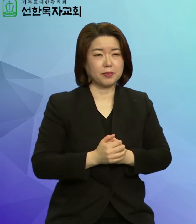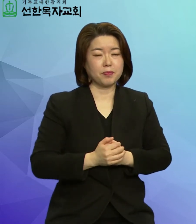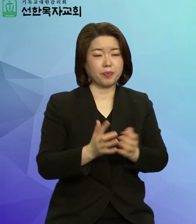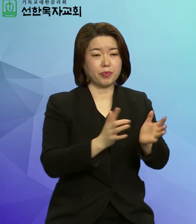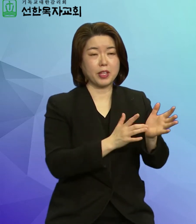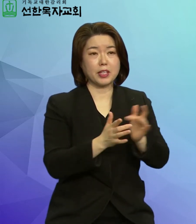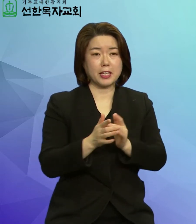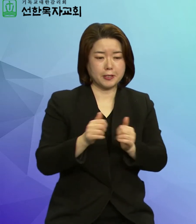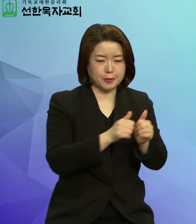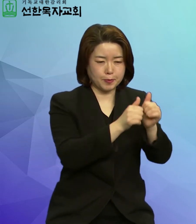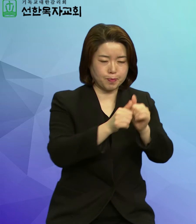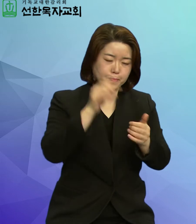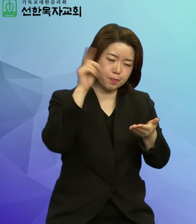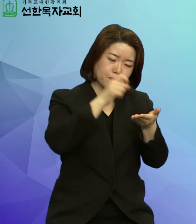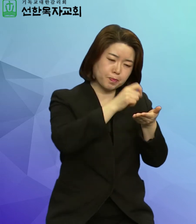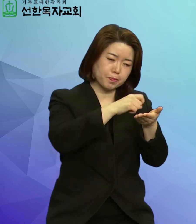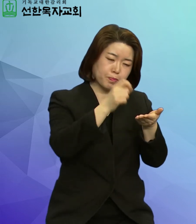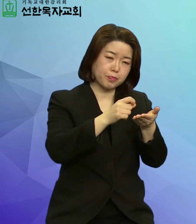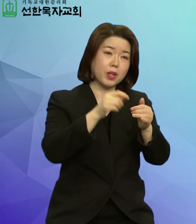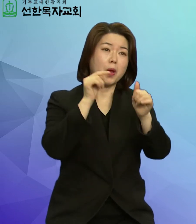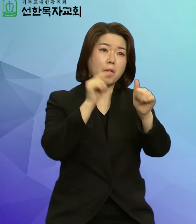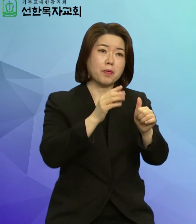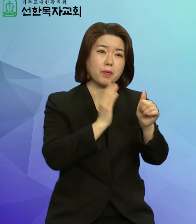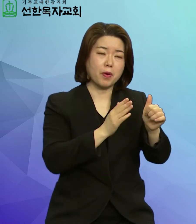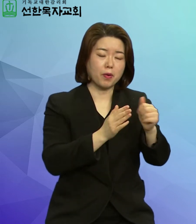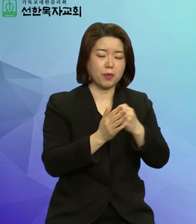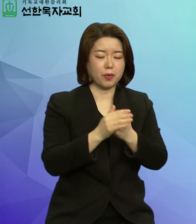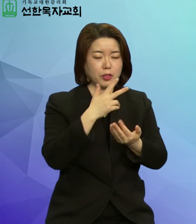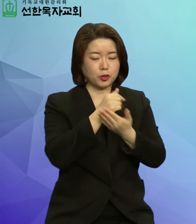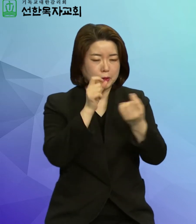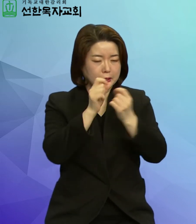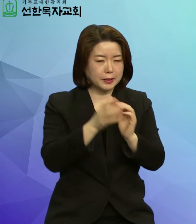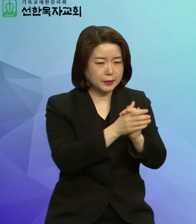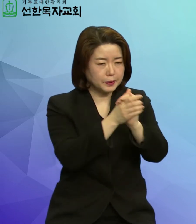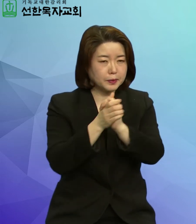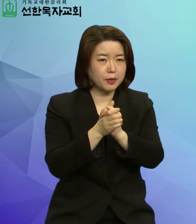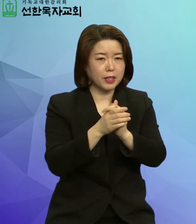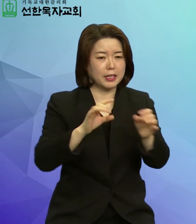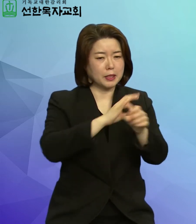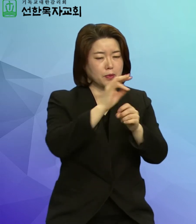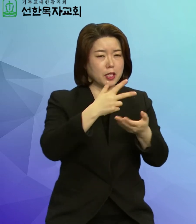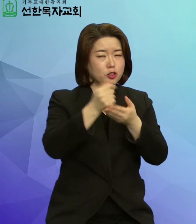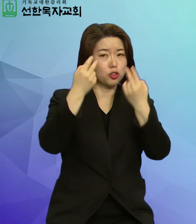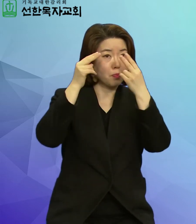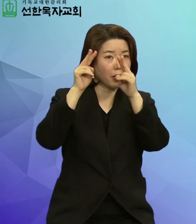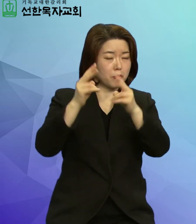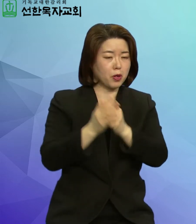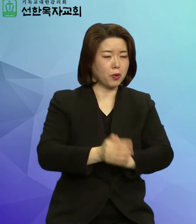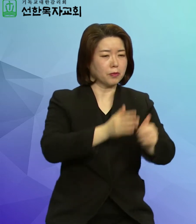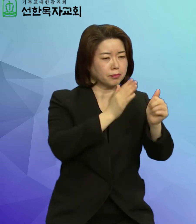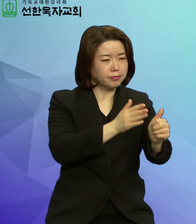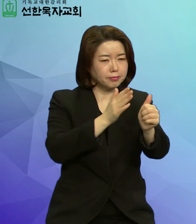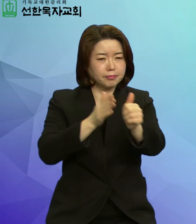저는 예수 동행 일기를 쓰시라고 그러고 주님과 친밀히 동행하시라고 24시간 주님 바라보시라고 그렇게